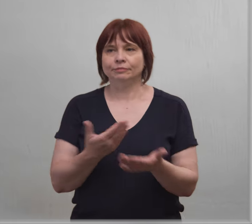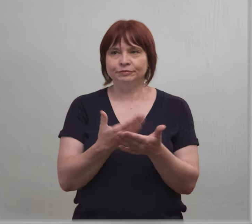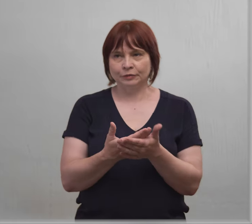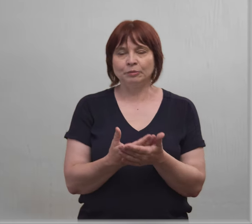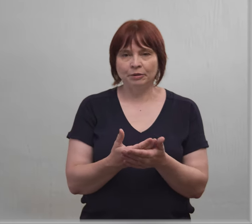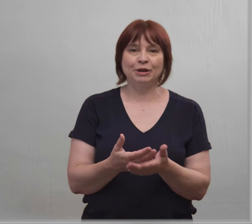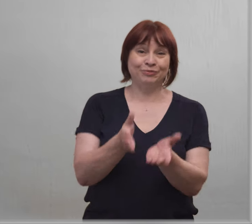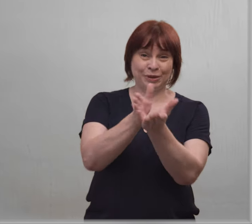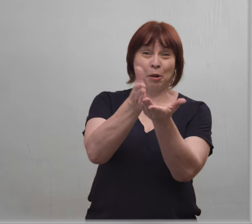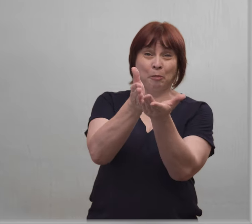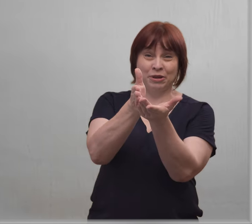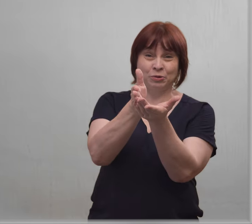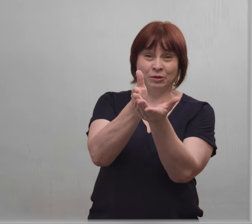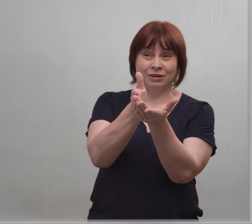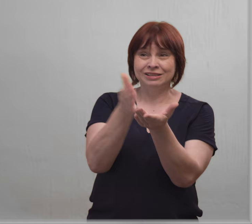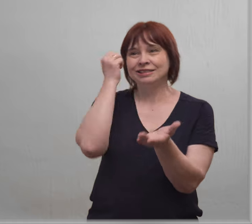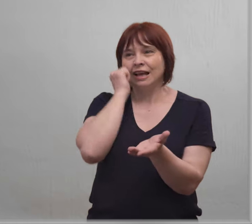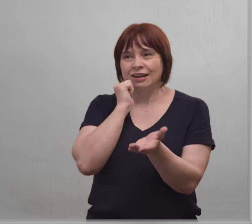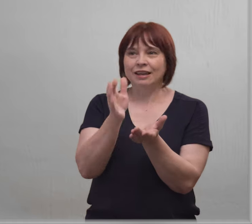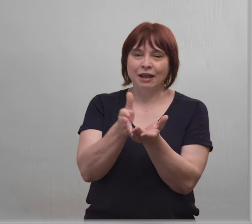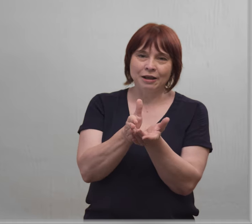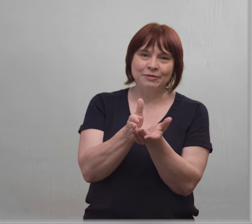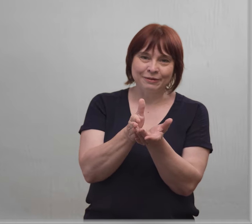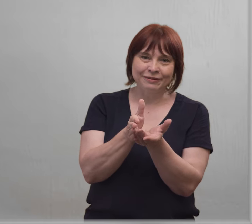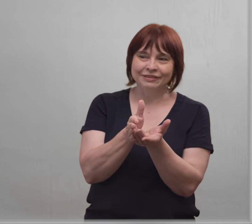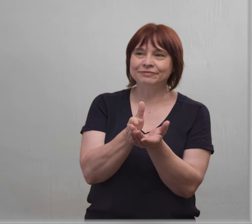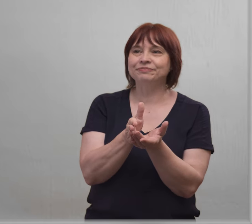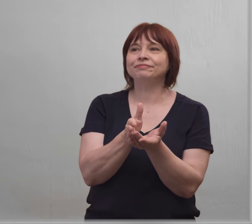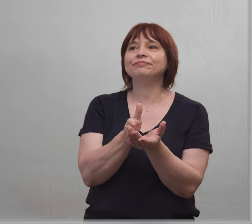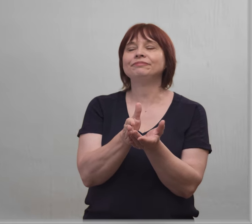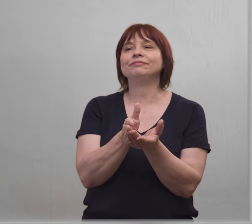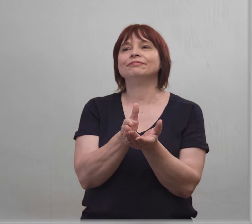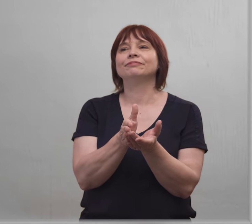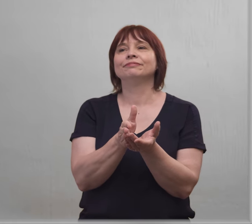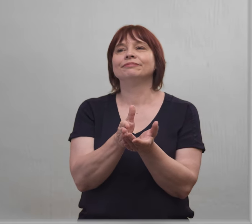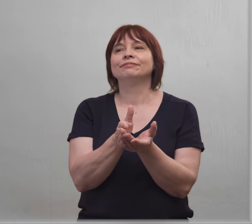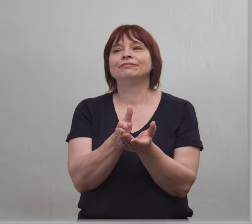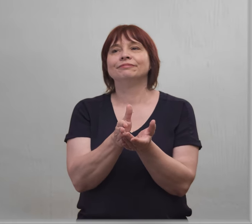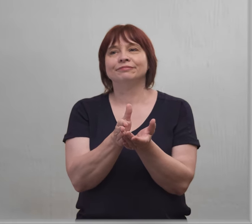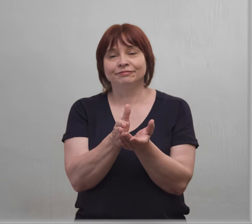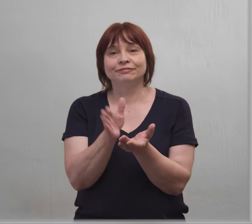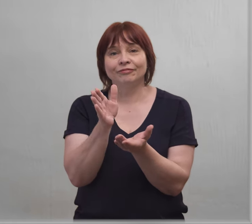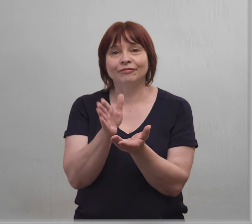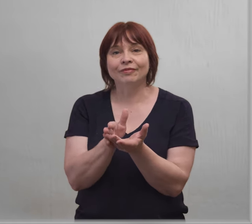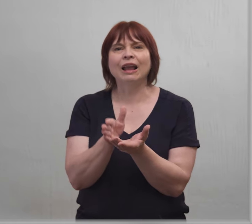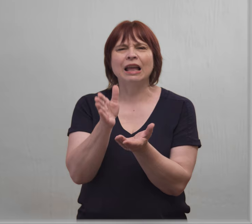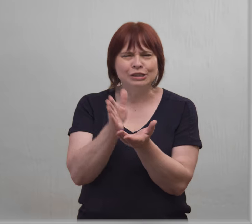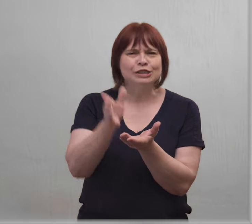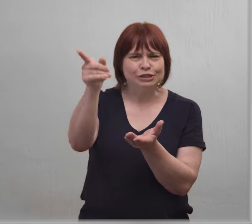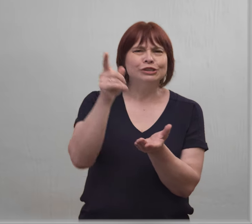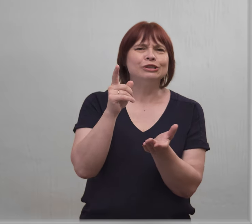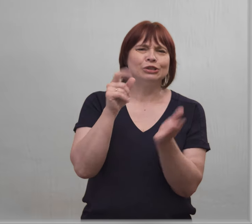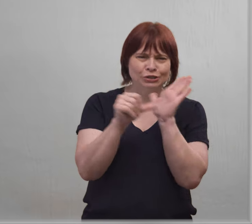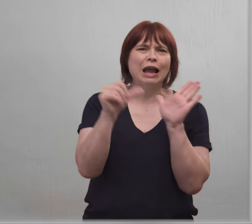стоит компьютер, ему 6 лет, старушка, Mac, не подводит меня уже 6 лет, батарея